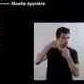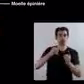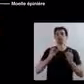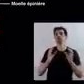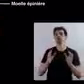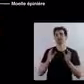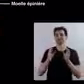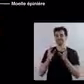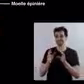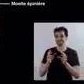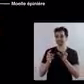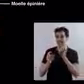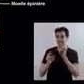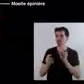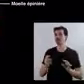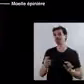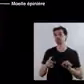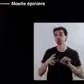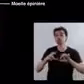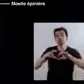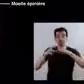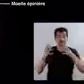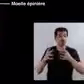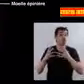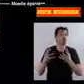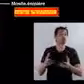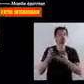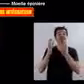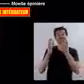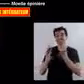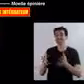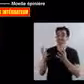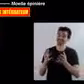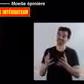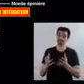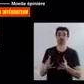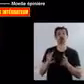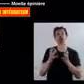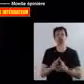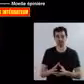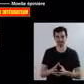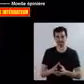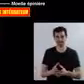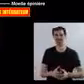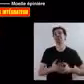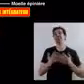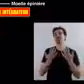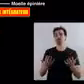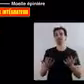connexion. Donc, ici, la moelle épinière joue ici le rôle de centre intégrateur du